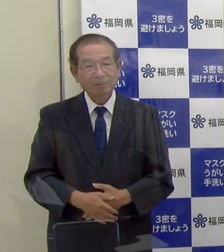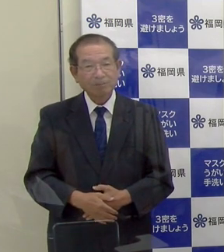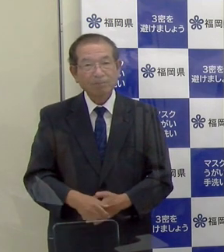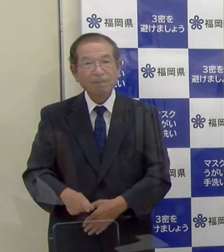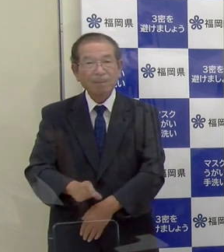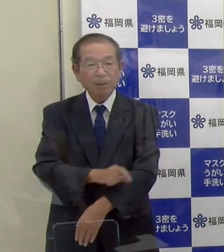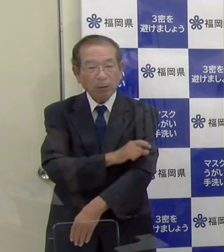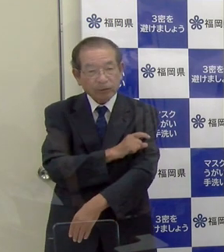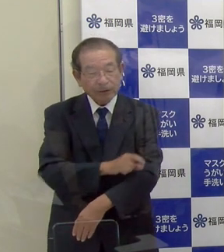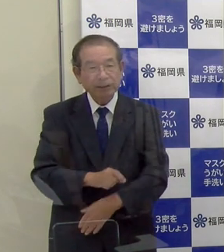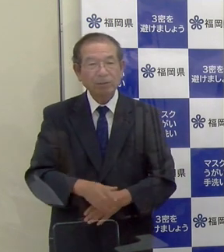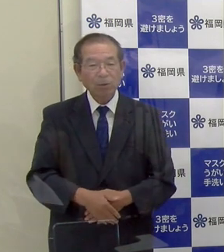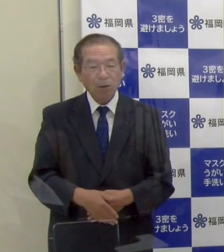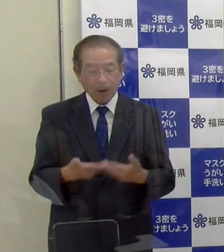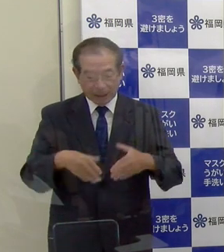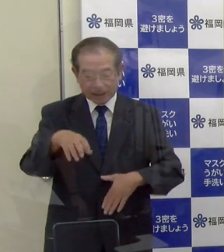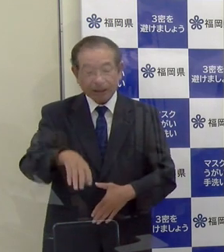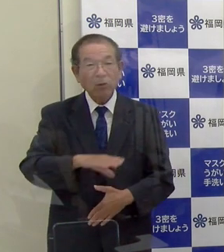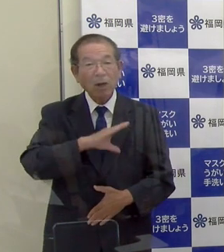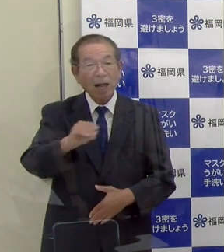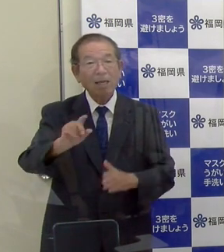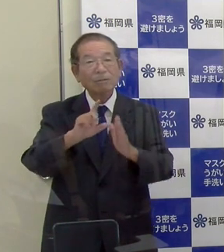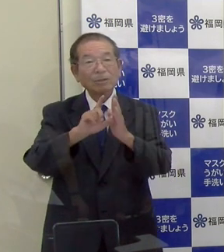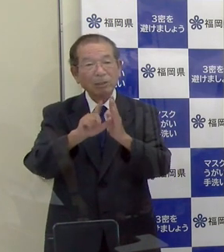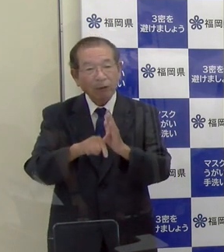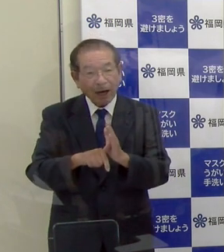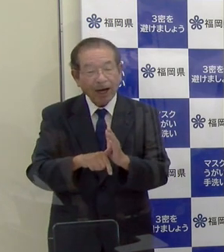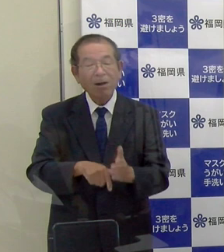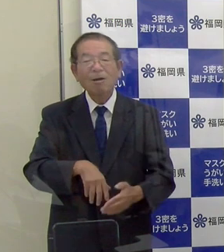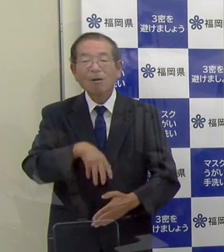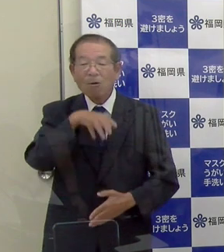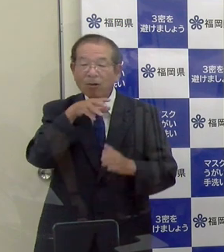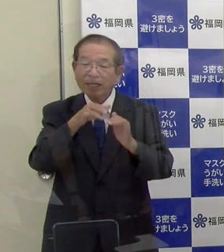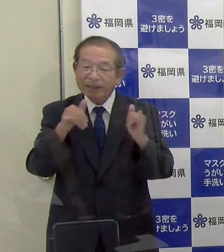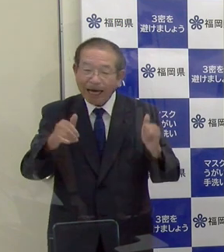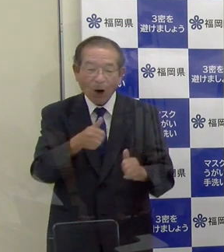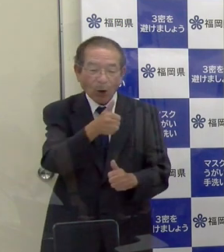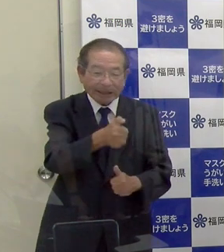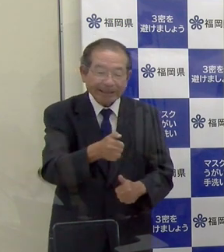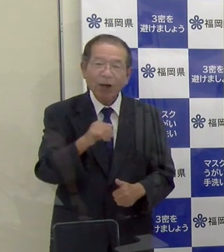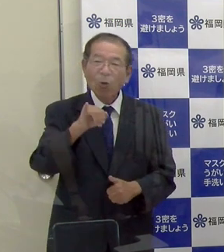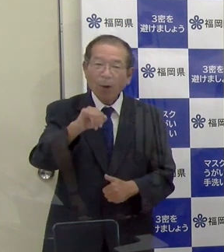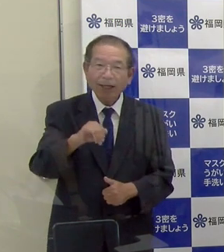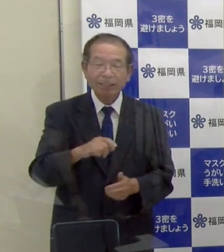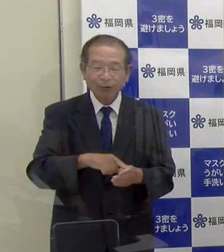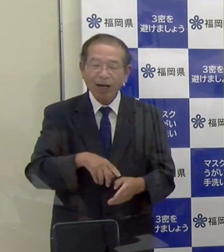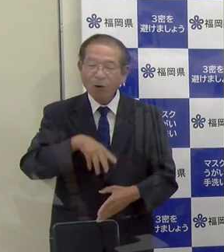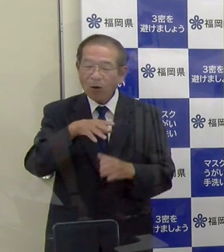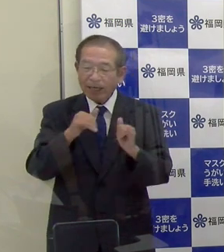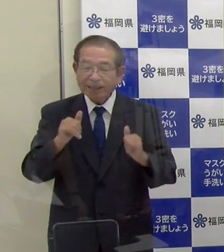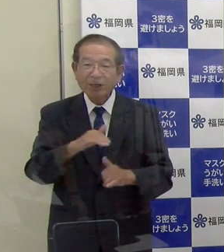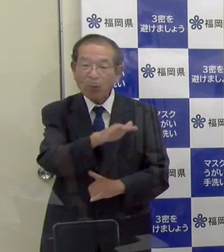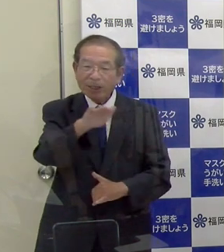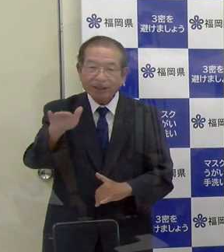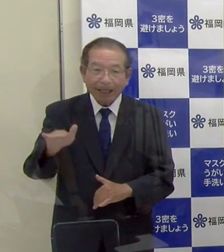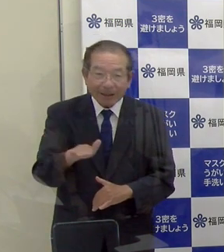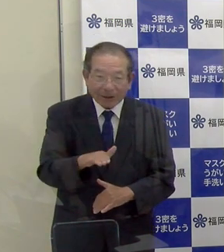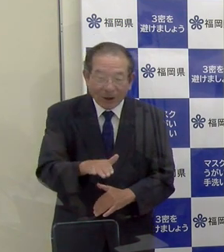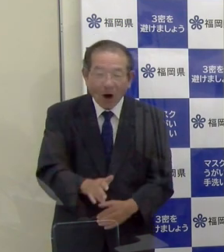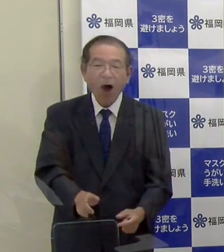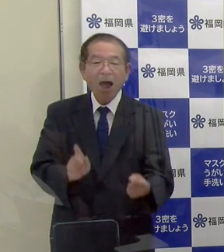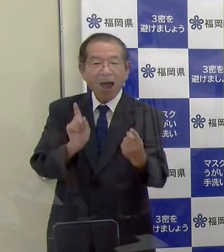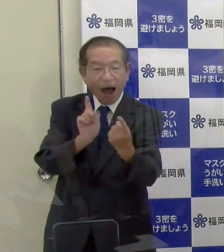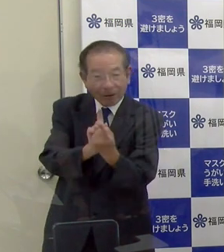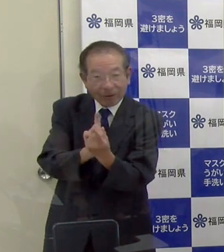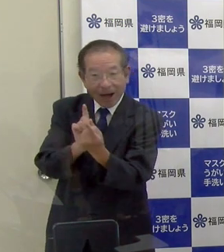特にですね里帰りなどでお年寄りおじいちゃんおばあちゃん高齢者の皆さんと会われる